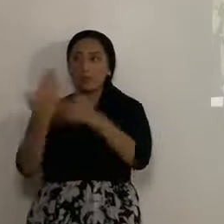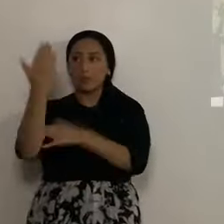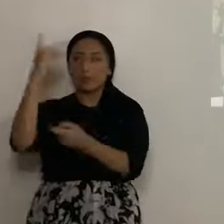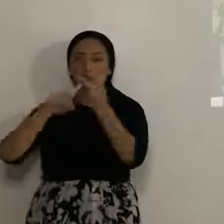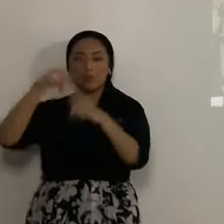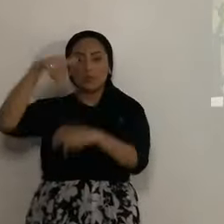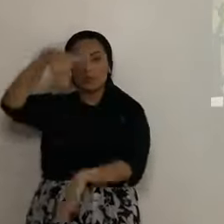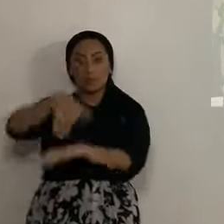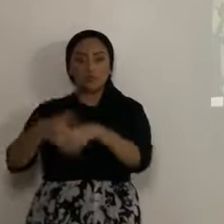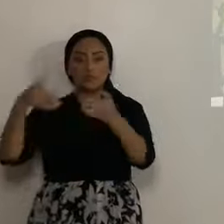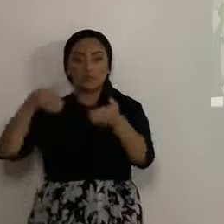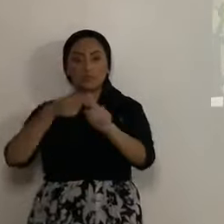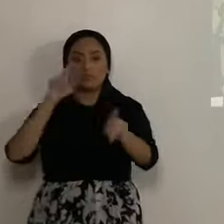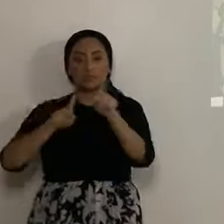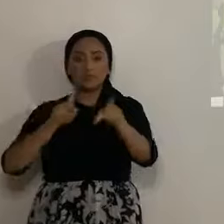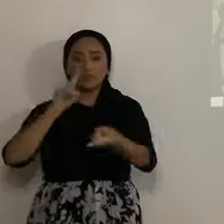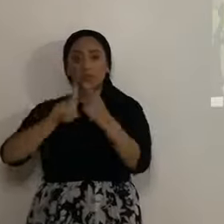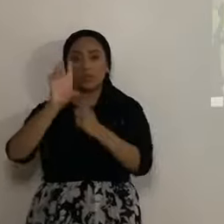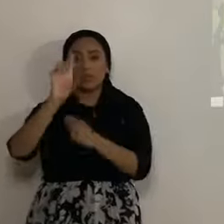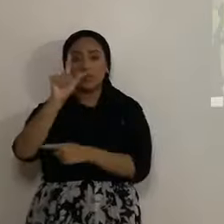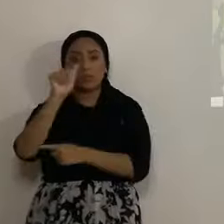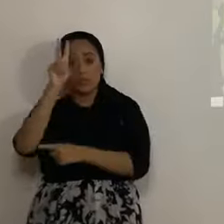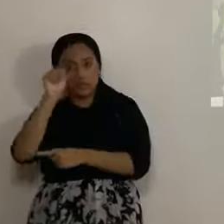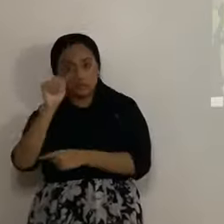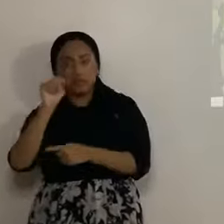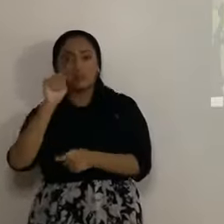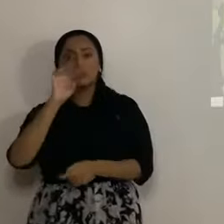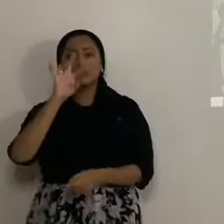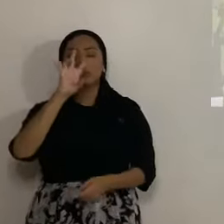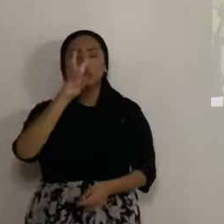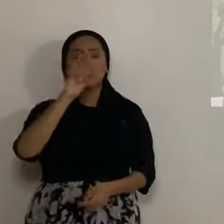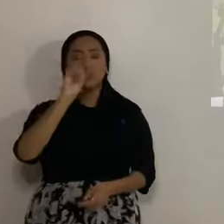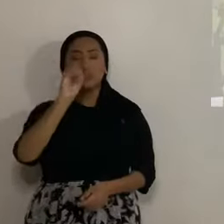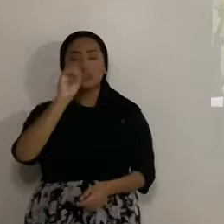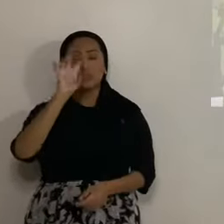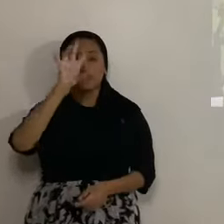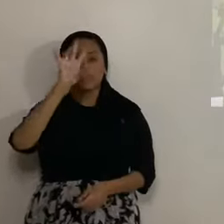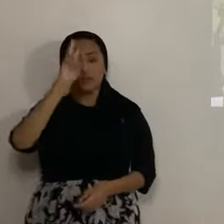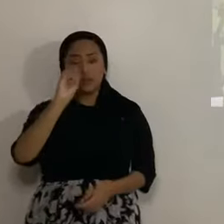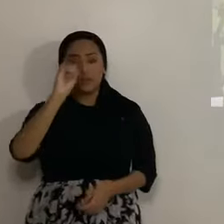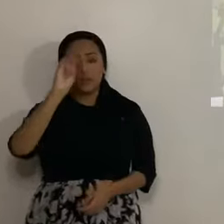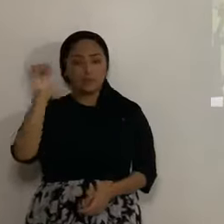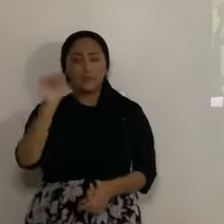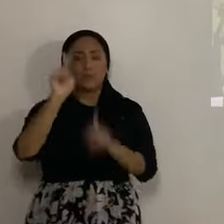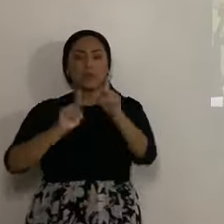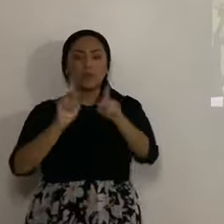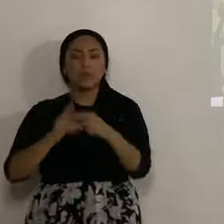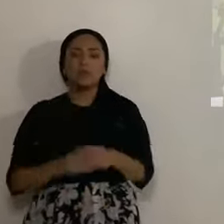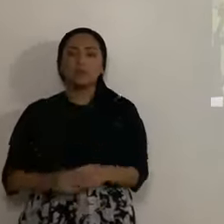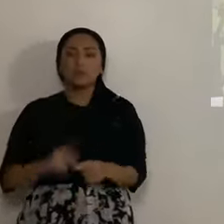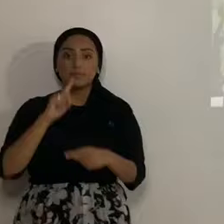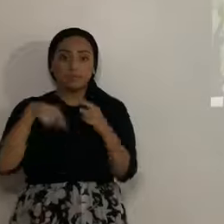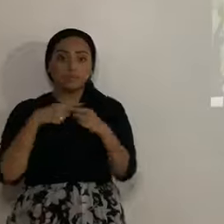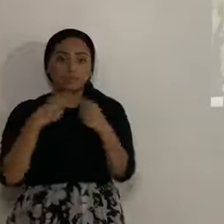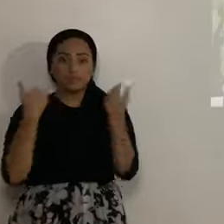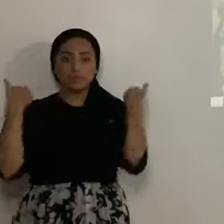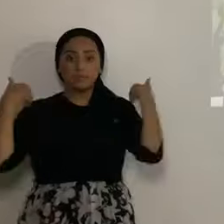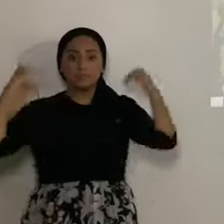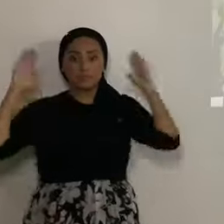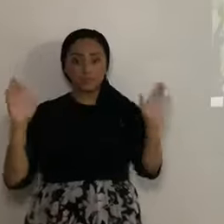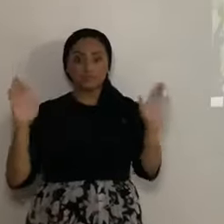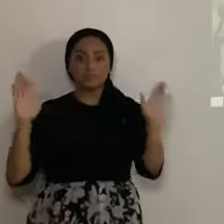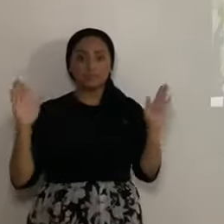señalado, y murieron del pueblo hasta Adán, hasta Beersheba, 70 mil hombres. Y cuando el malaj, el